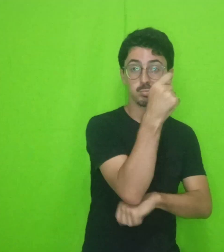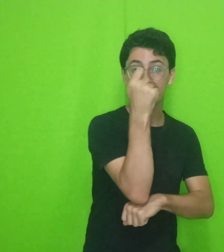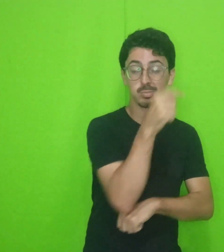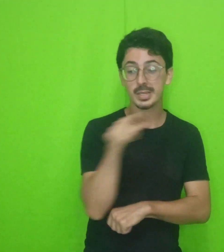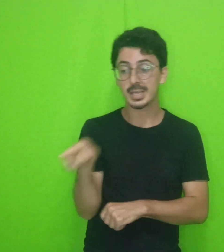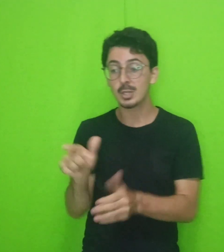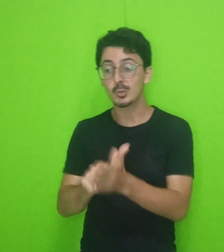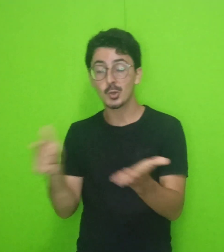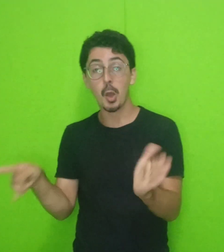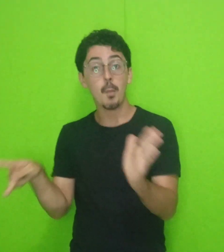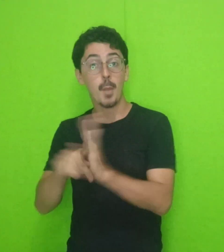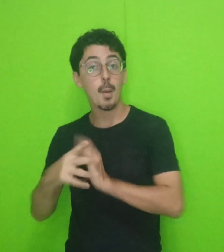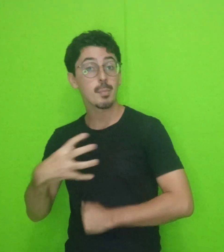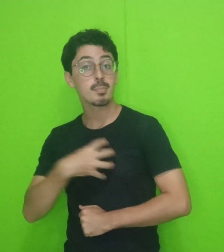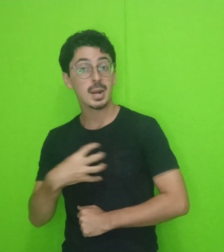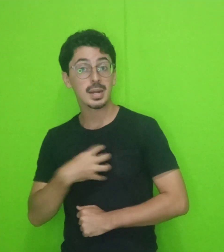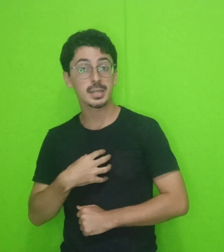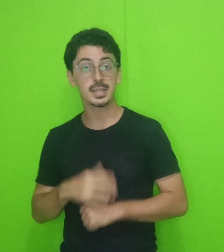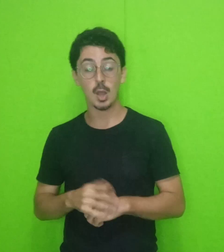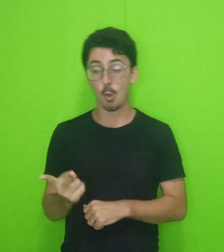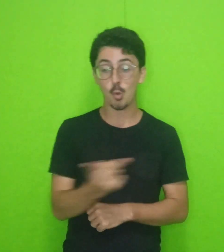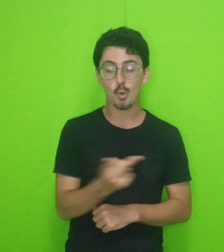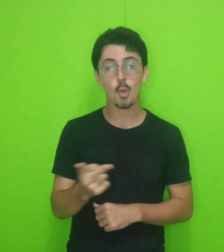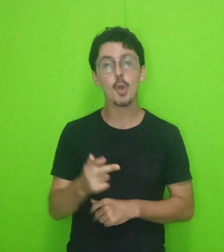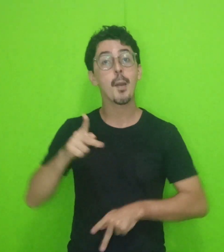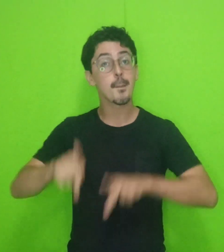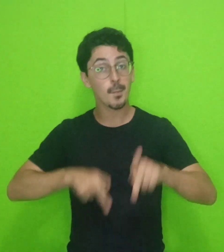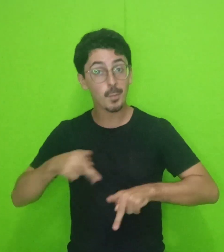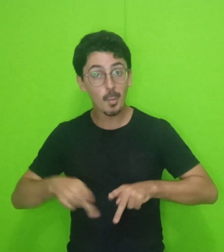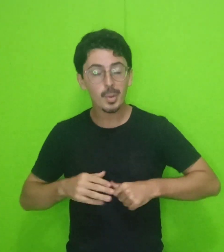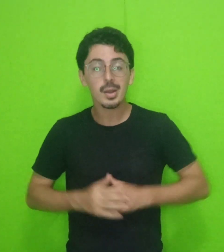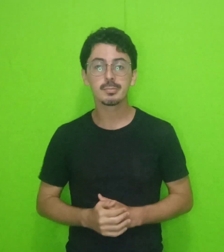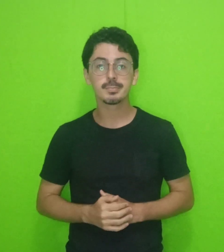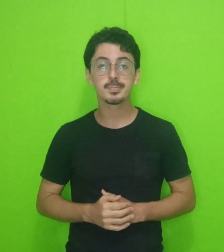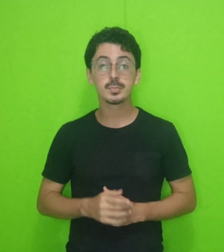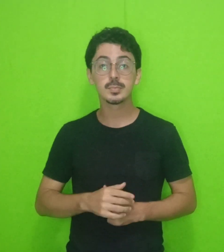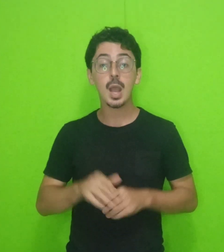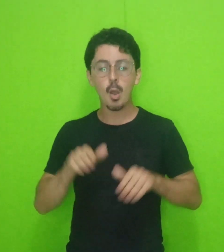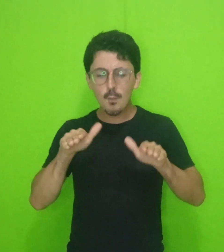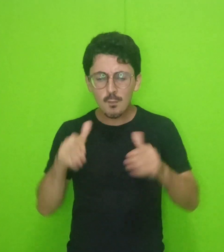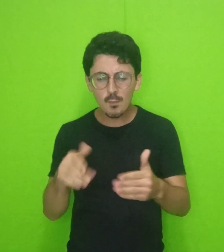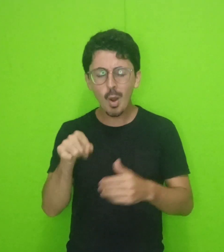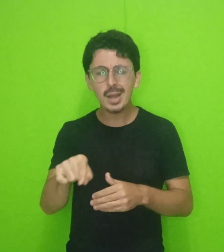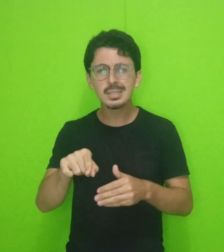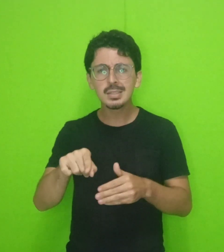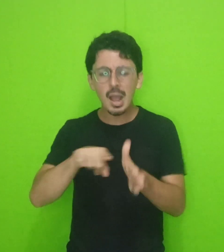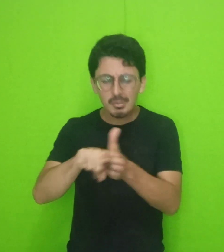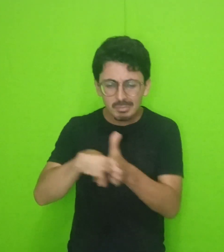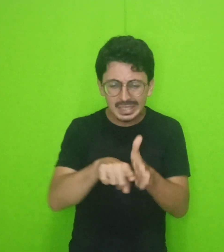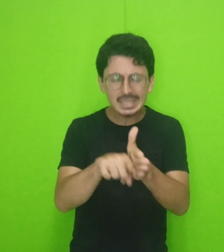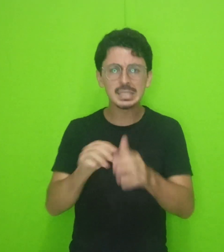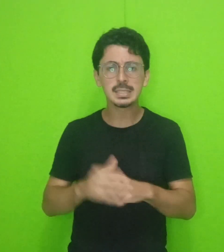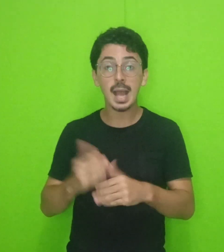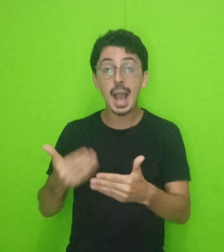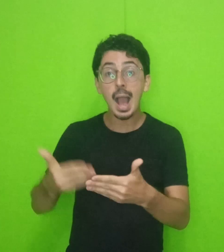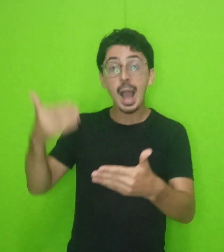populares. O foco da investigação, antes centrado no léxico,